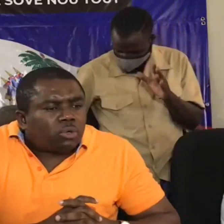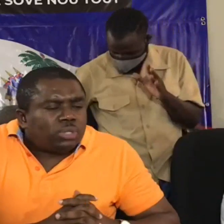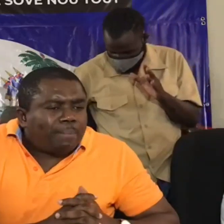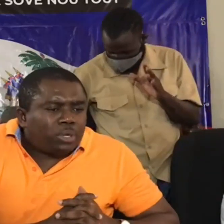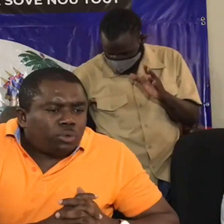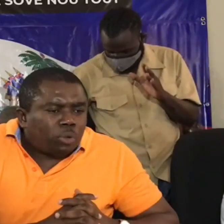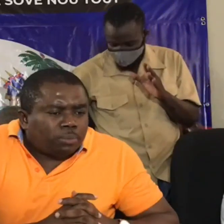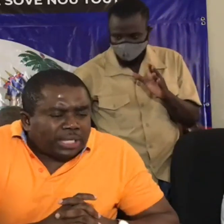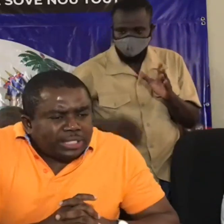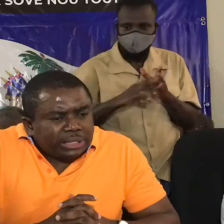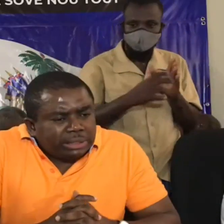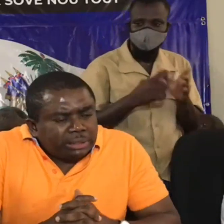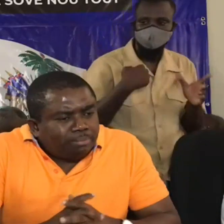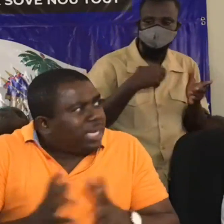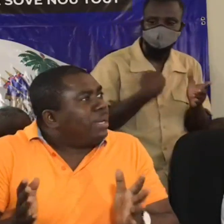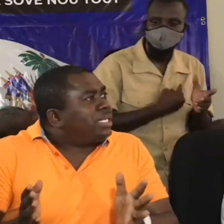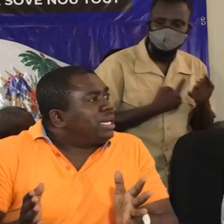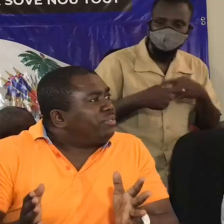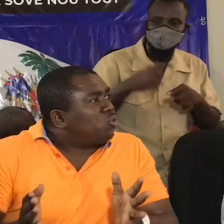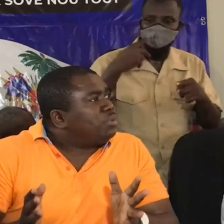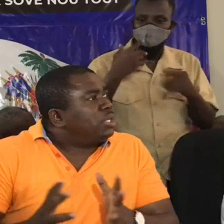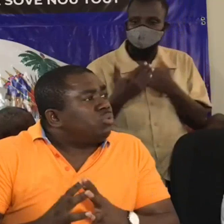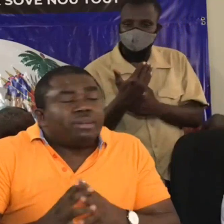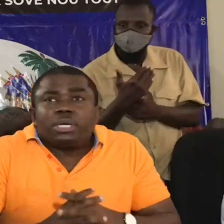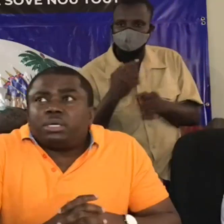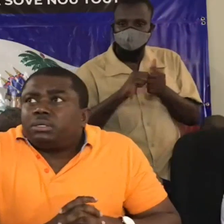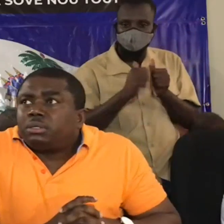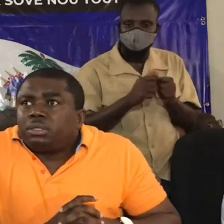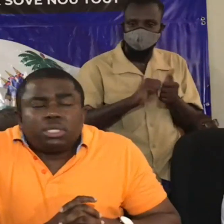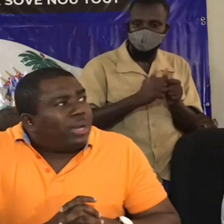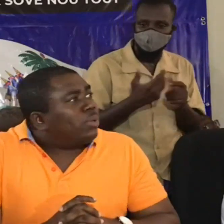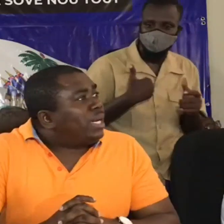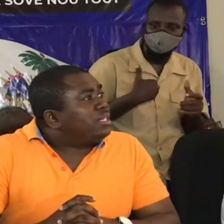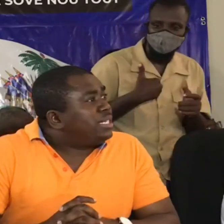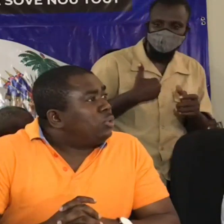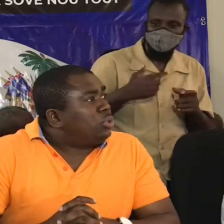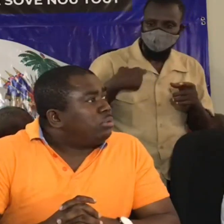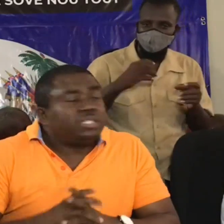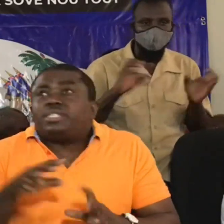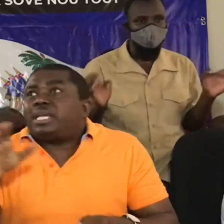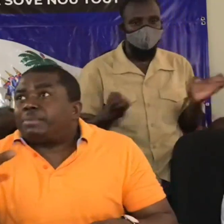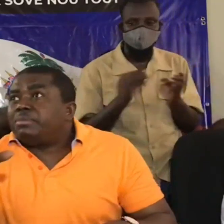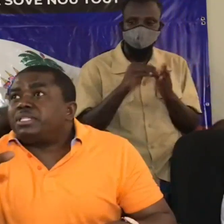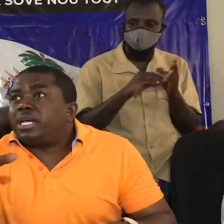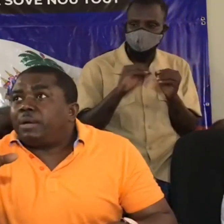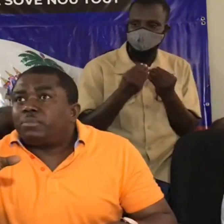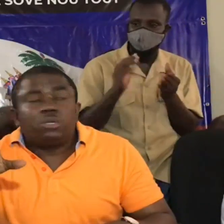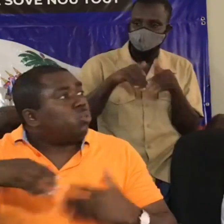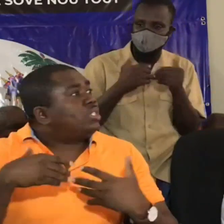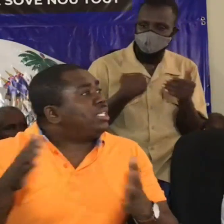à la cour d'appel de Port-au-Prince. Je parle le matin avec le commissaire du gouvernement, il va nous garantir que d'ici